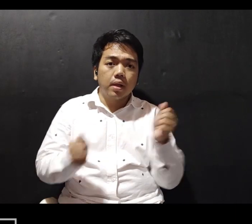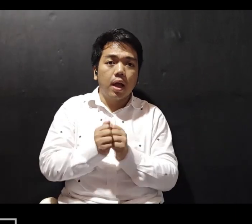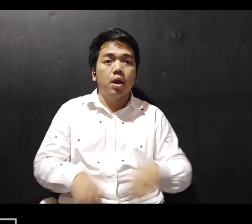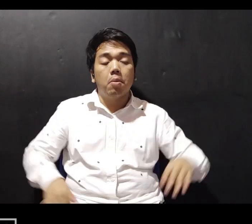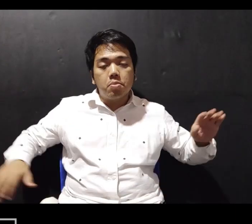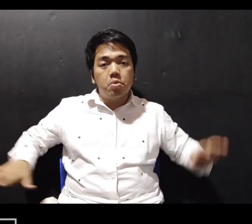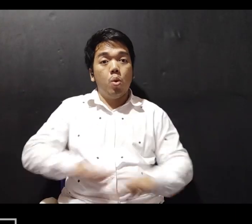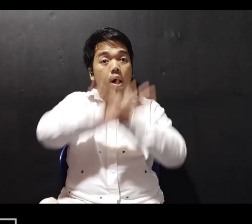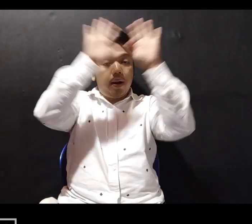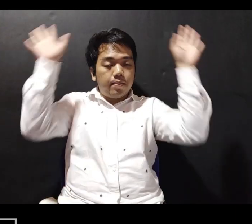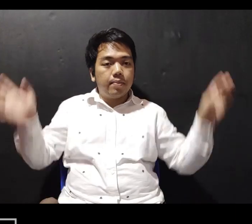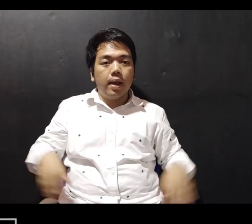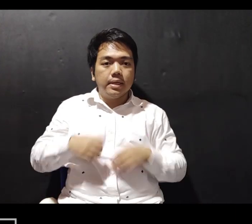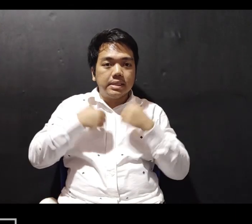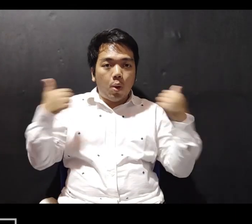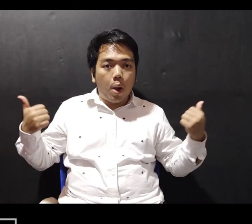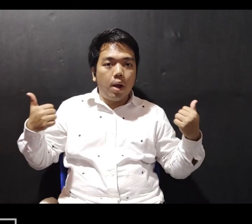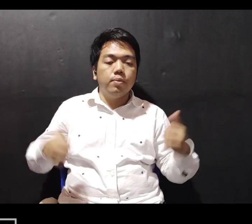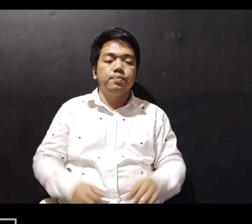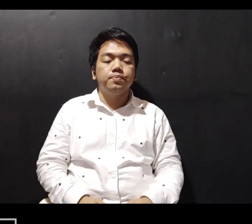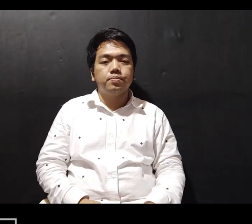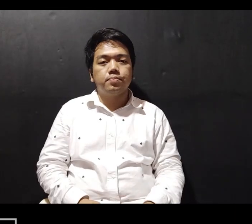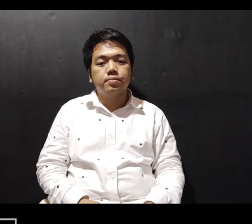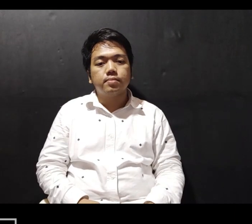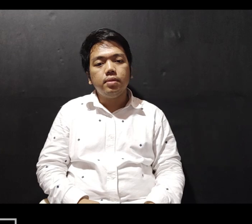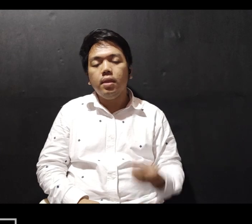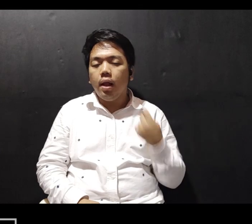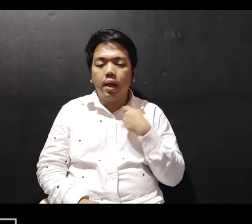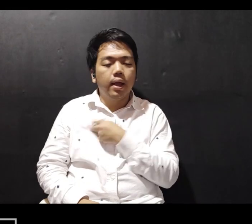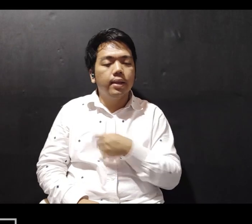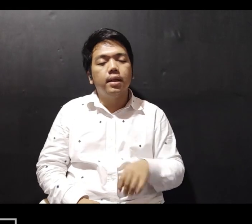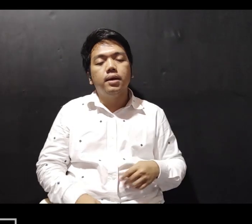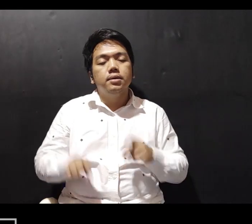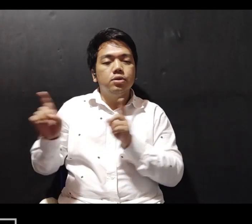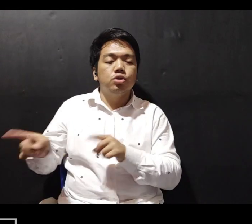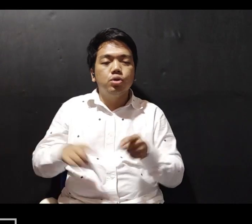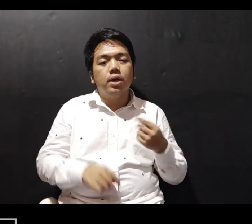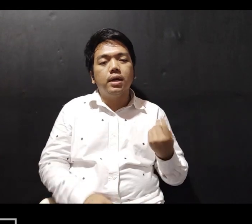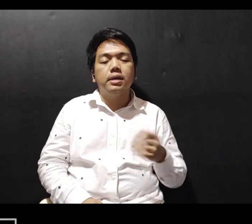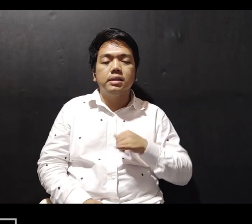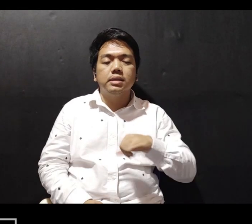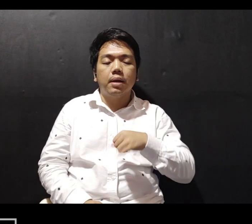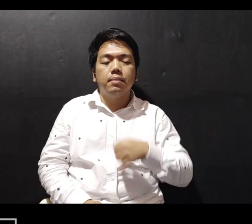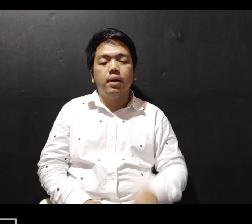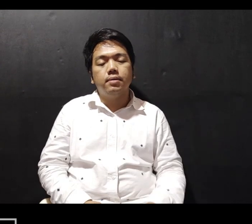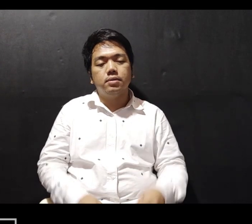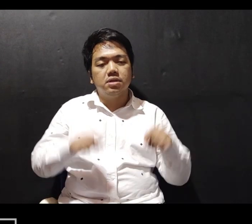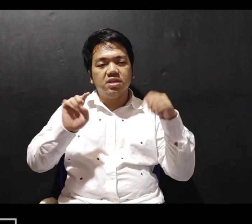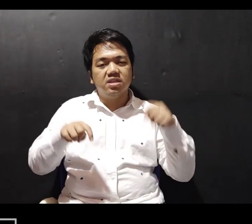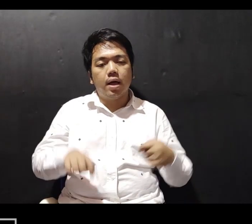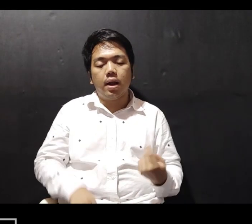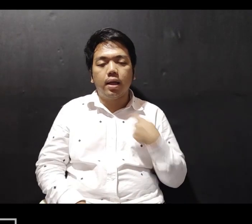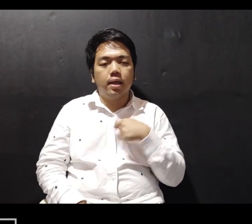Saudara-saudari sekalian, begitu pula bagi kita di masa ini. Semua kita berada di dalam